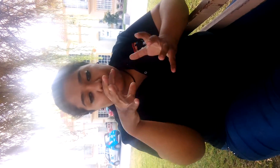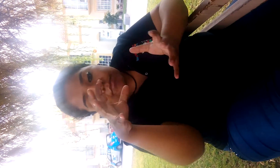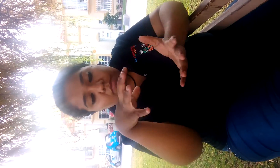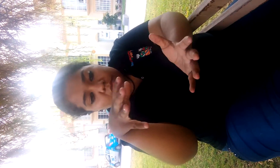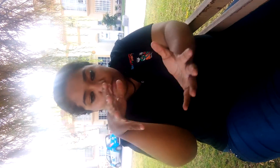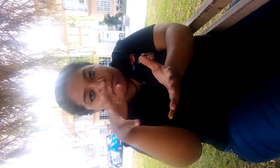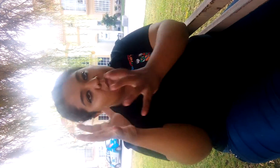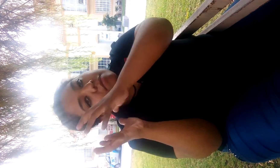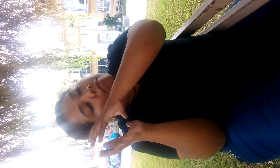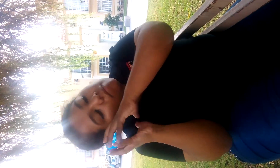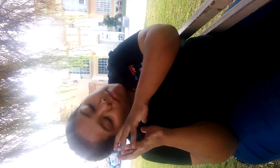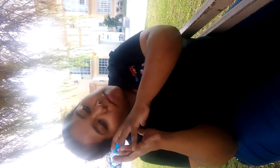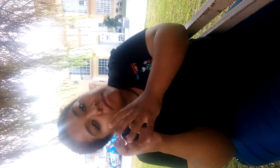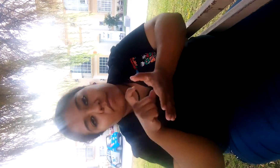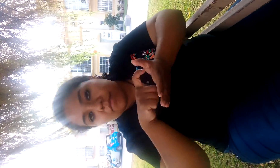porque ahora están rebajados.